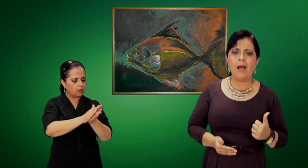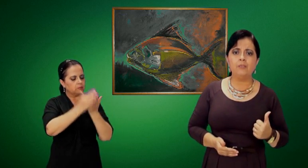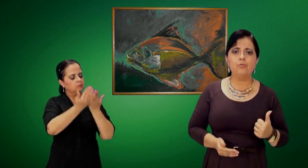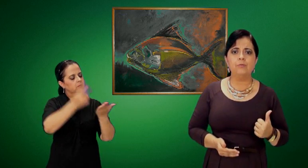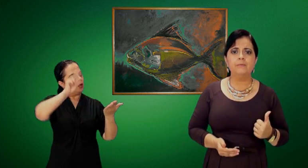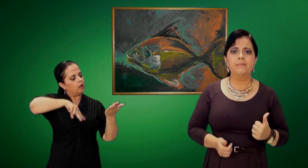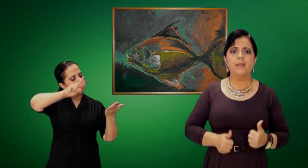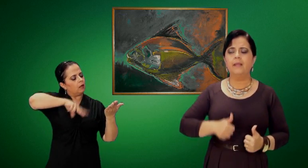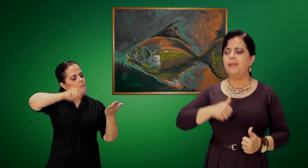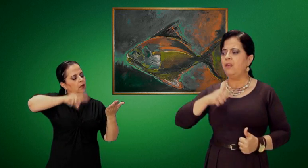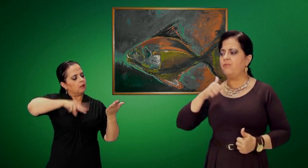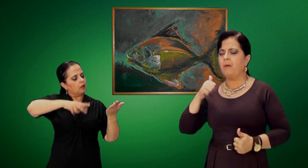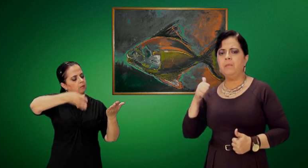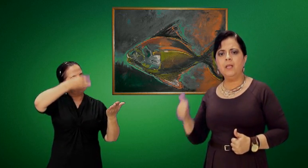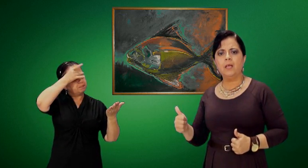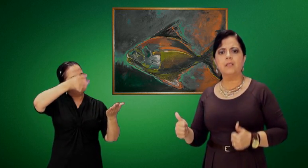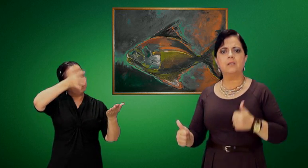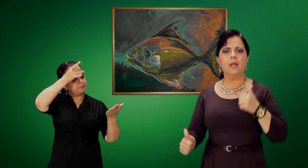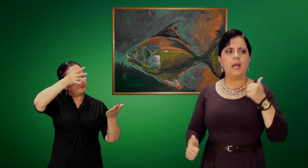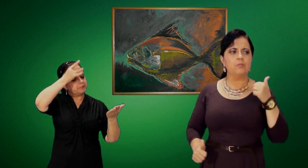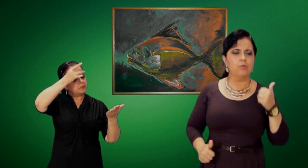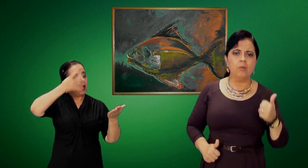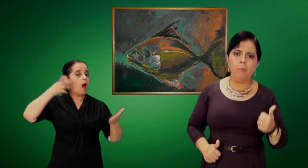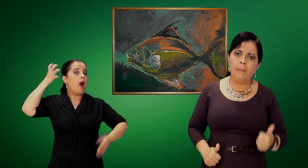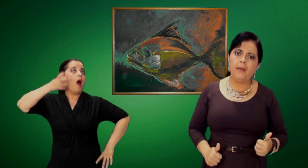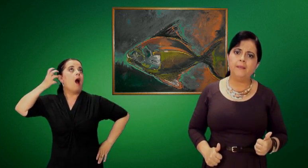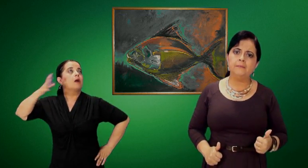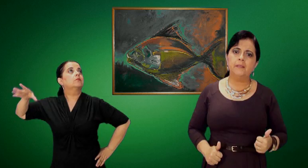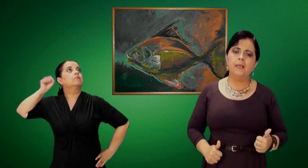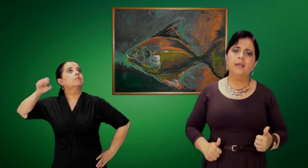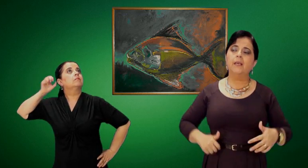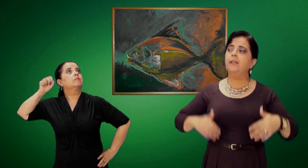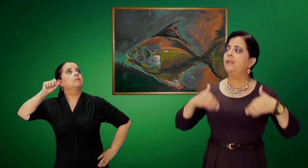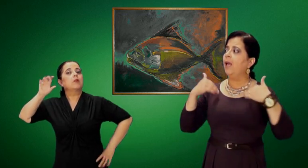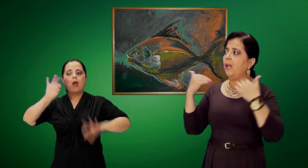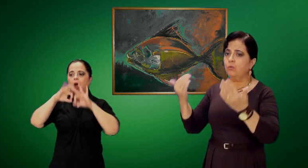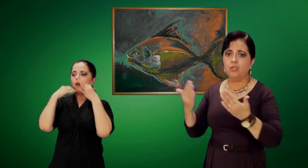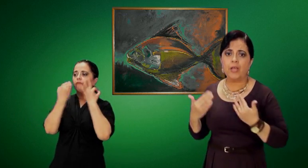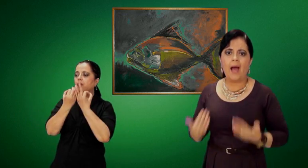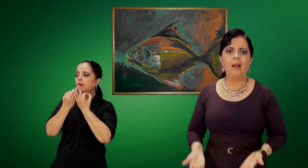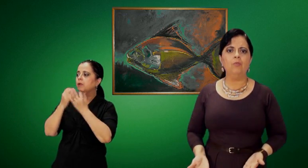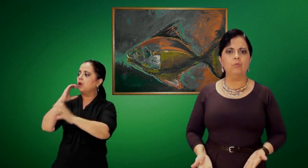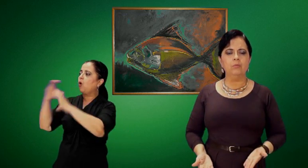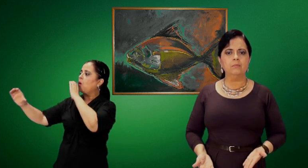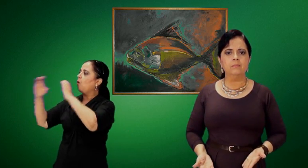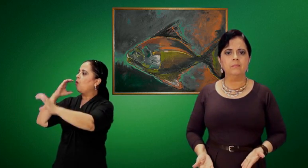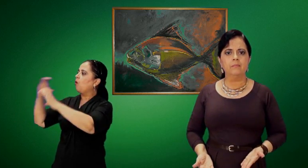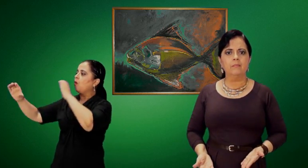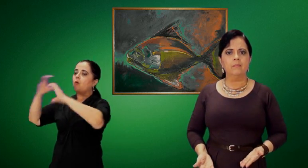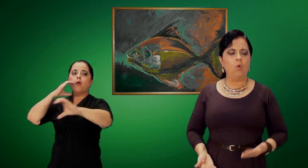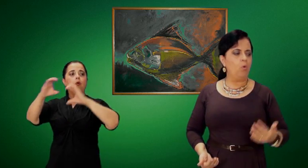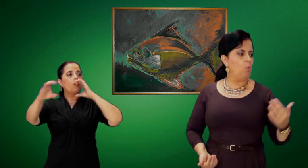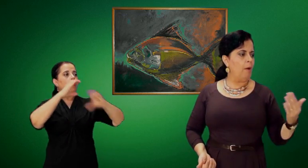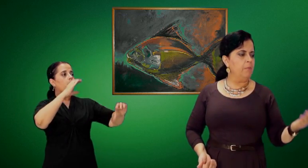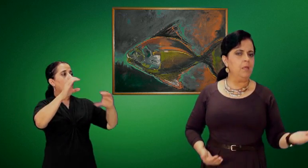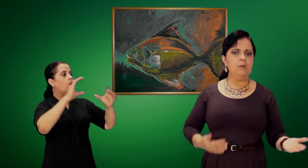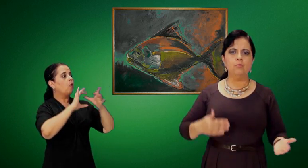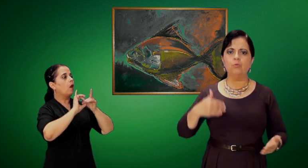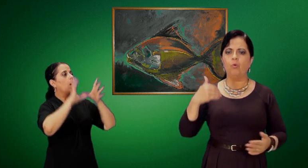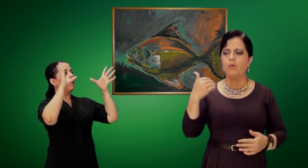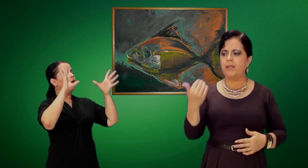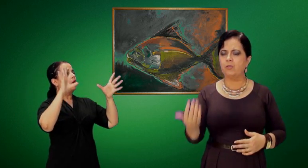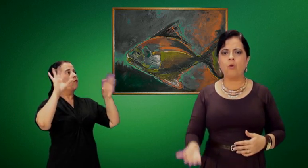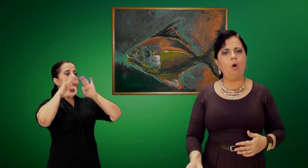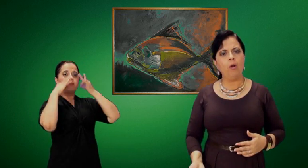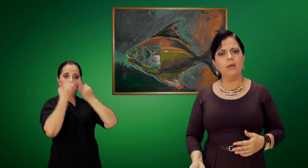escutam rádio, tem família que se relacionam bem, que tem um diálogo, ou com